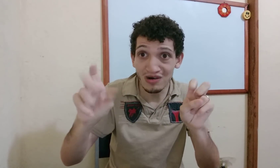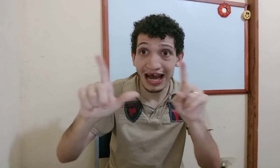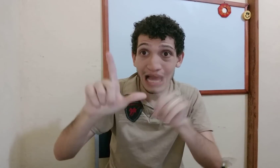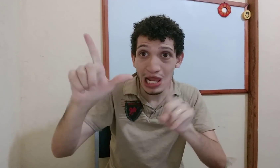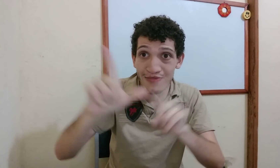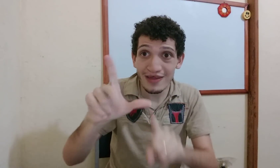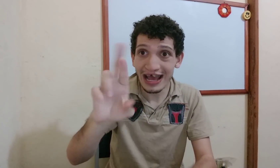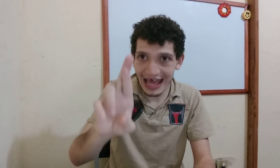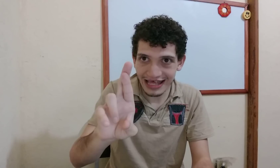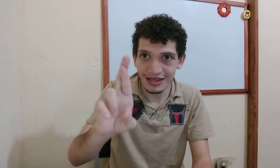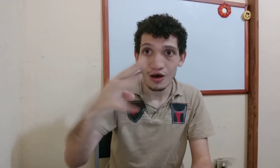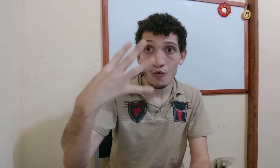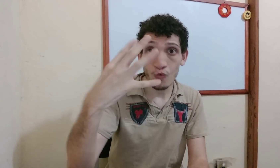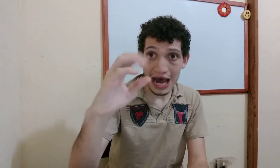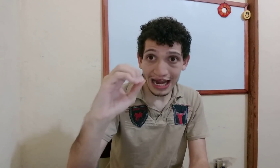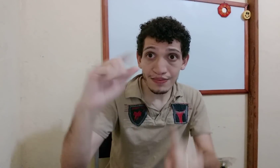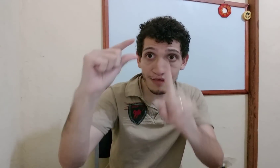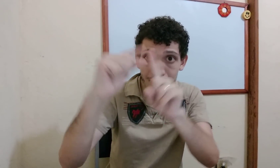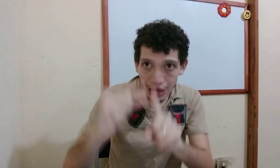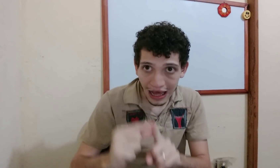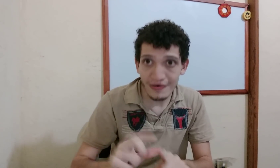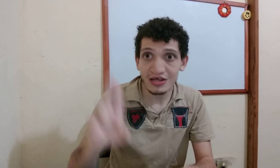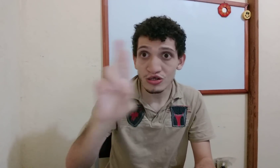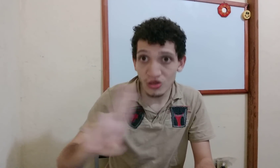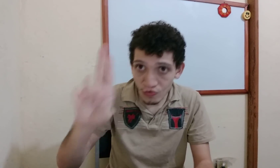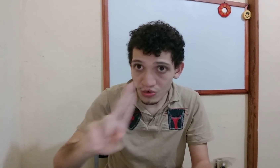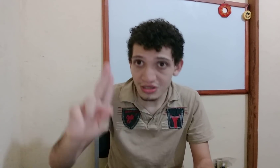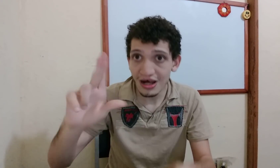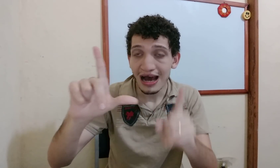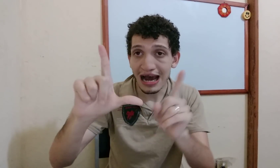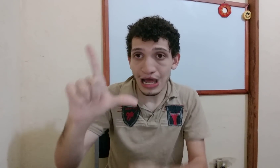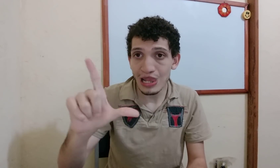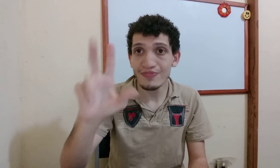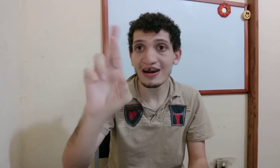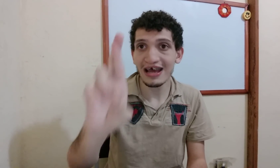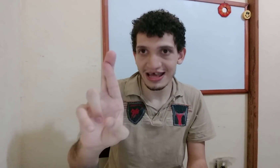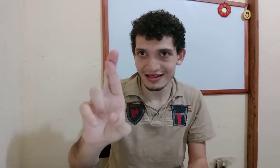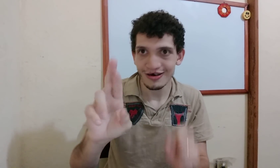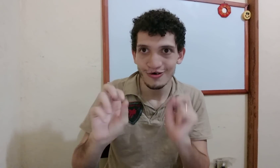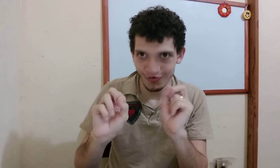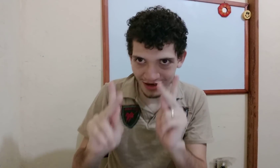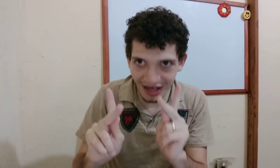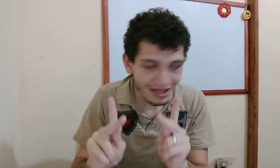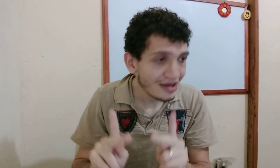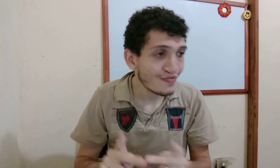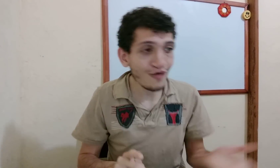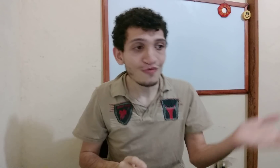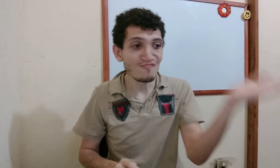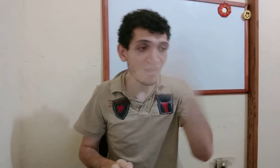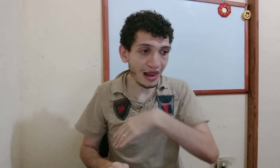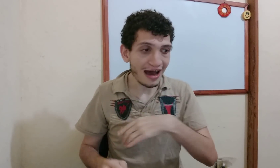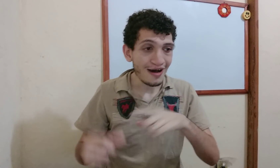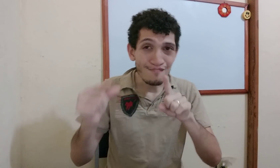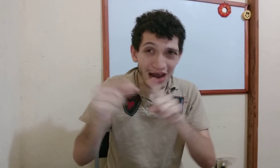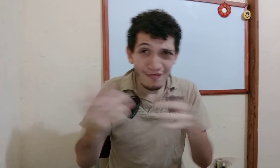a letra R. 40 palavras e usa a letra R. Ok? Então, bora lá. Palavras